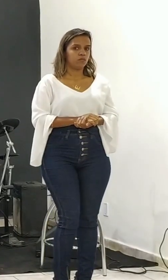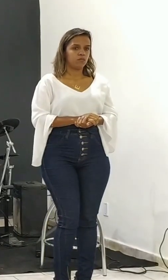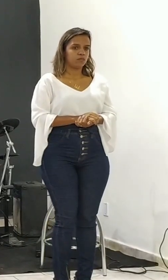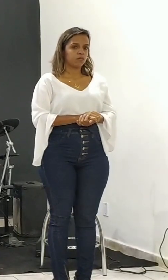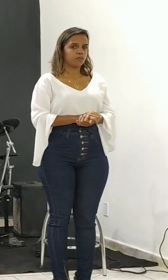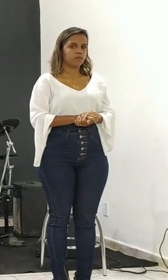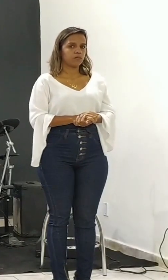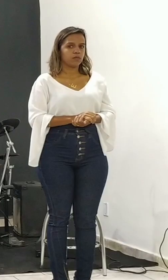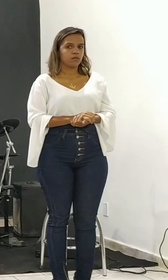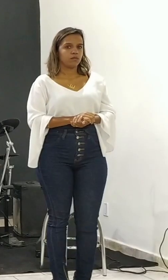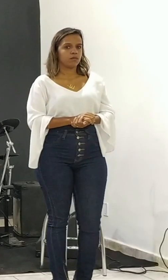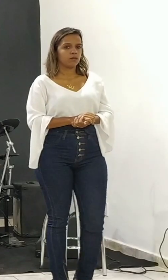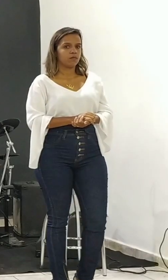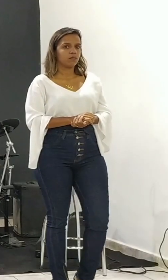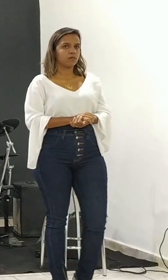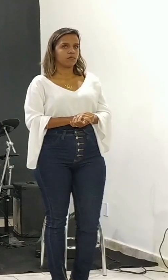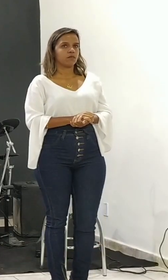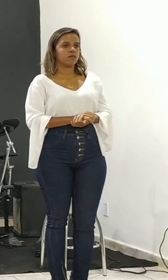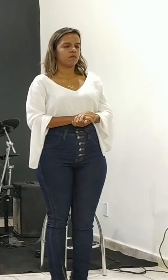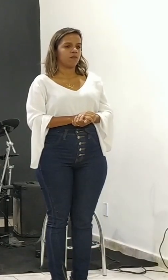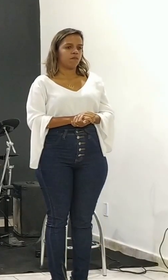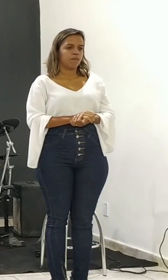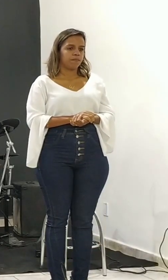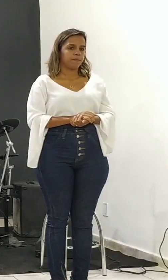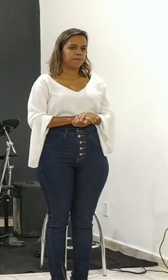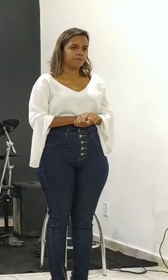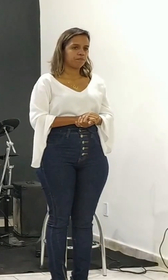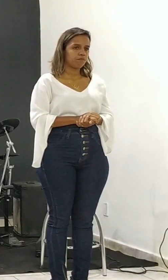Aleluia. 1 João capítulo 3, versículo